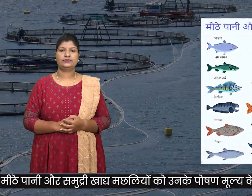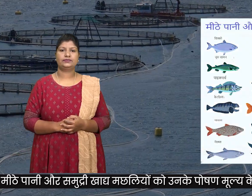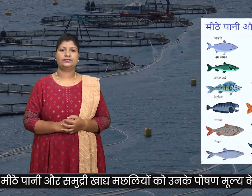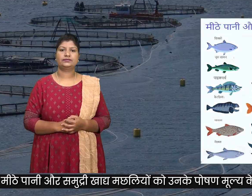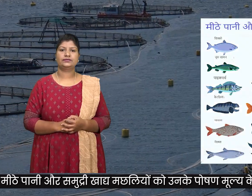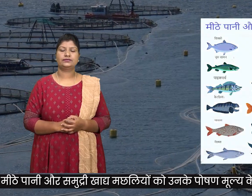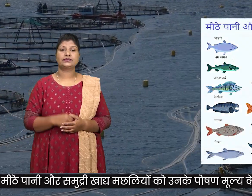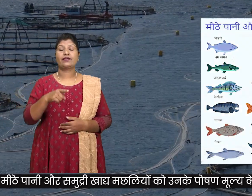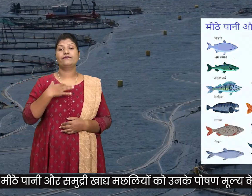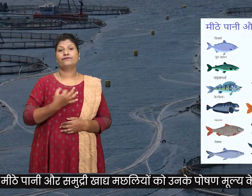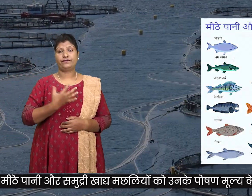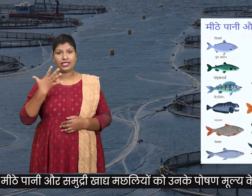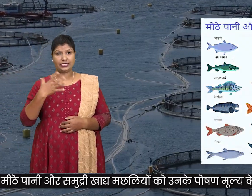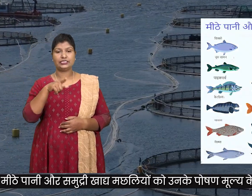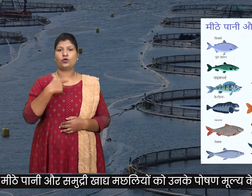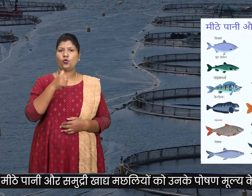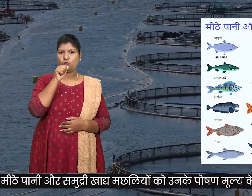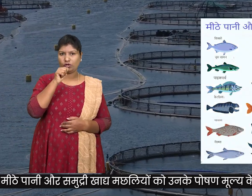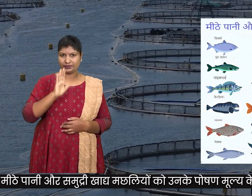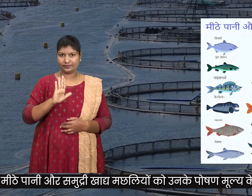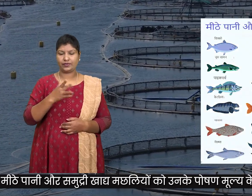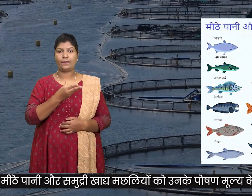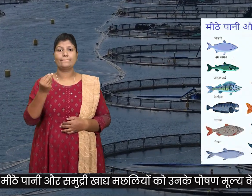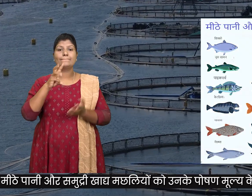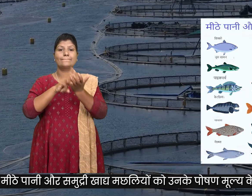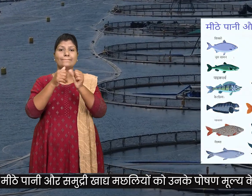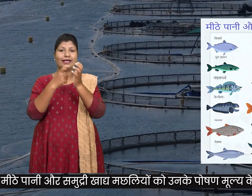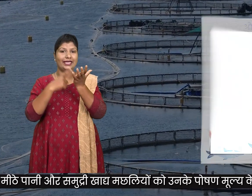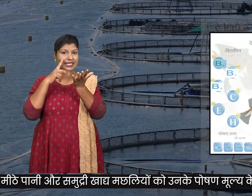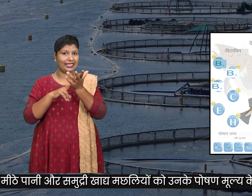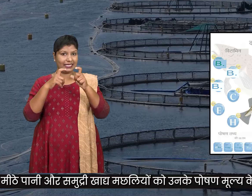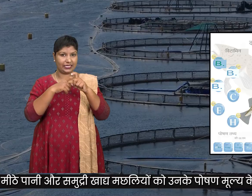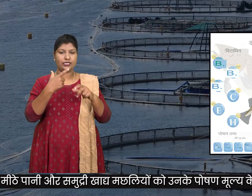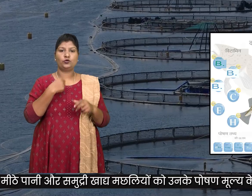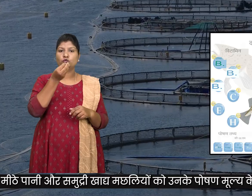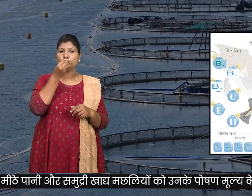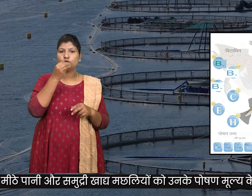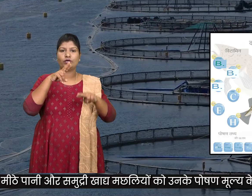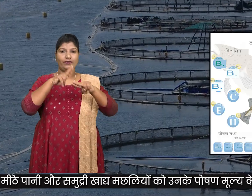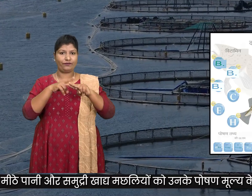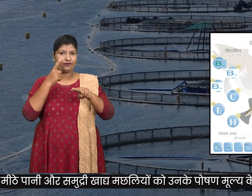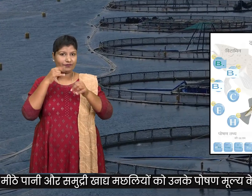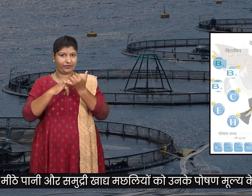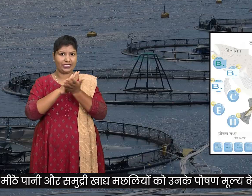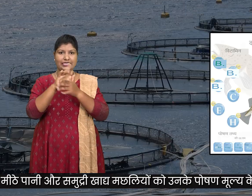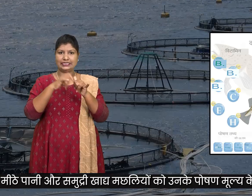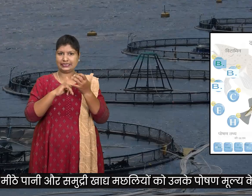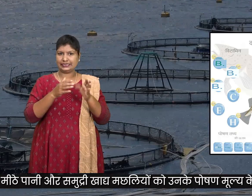मीठे पानी और समुद्री खाद्य मछलियों को उनके पोषण मूल्य के लिए संवर्धित